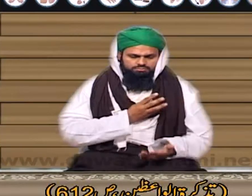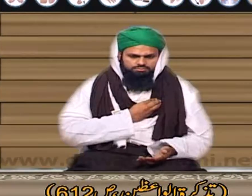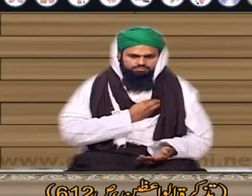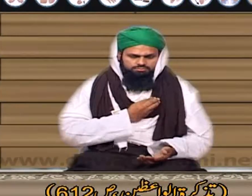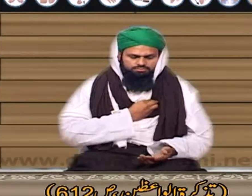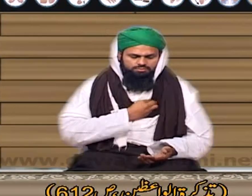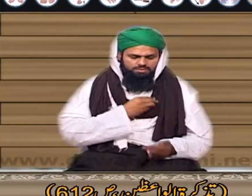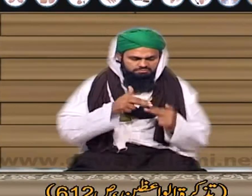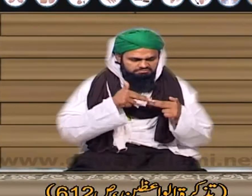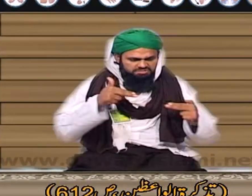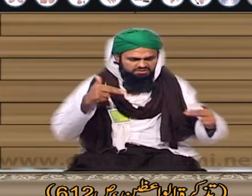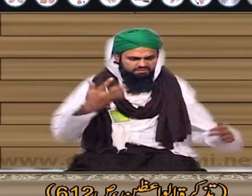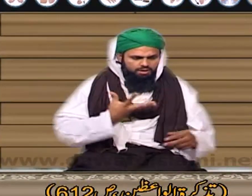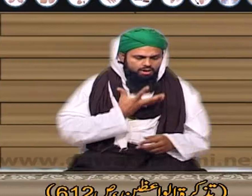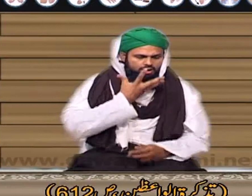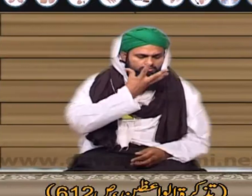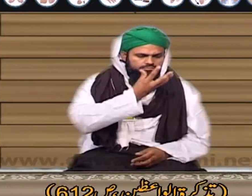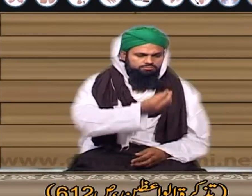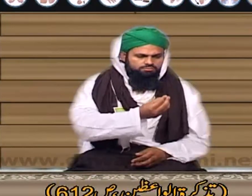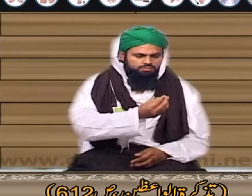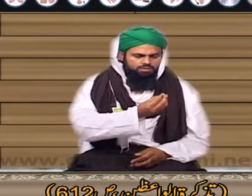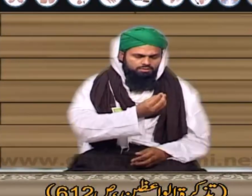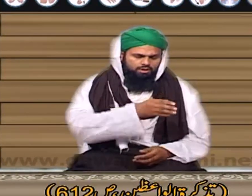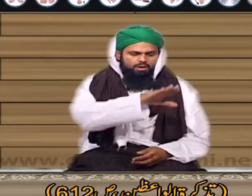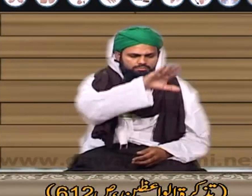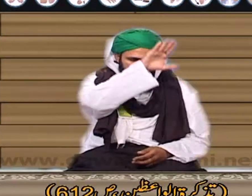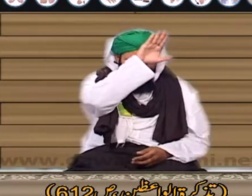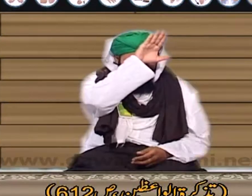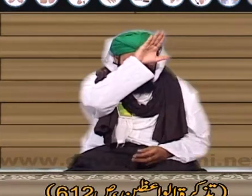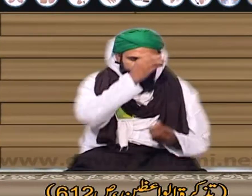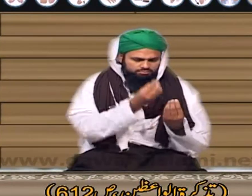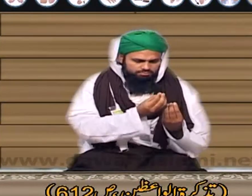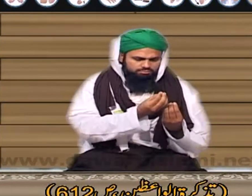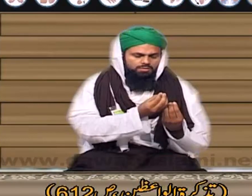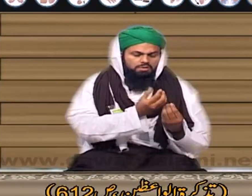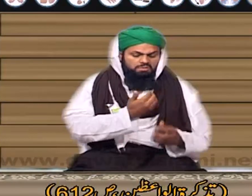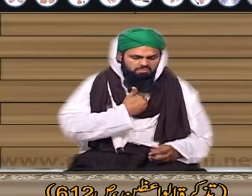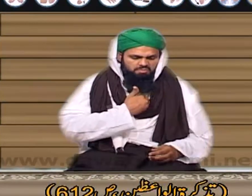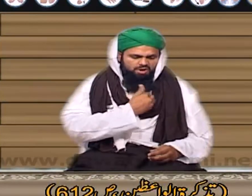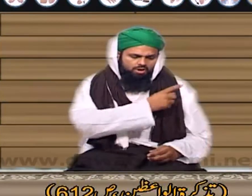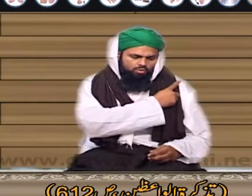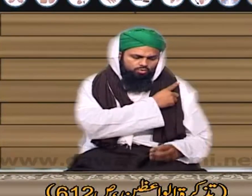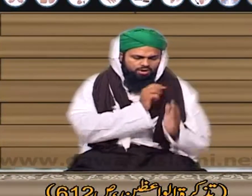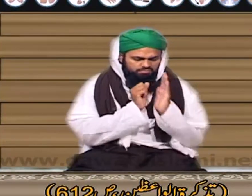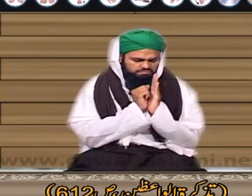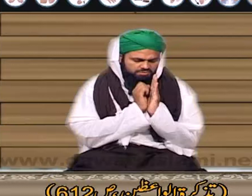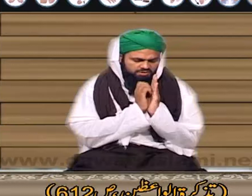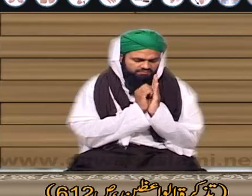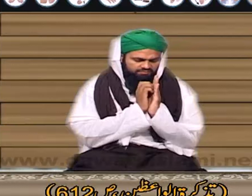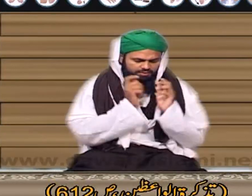اپنی سرگزشت سناتا ہے کہ اے خلیفۃ المسلمین، میں اپنے گناہوں سے توبہ کرنے آیا ہوں اور